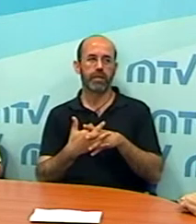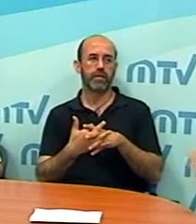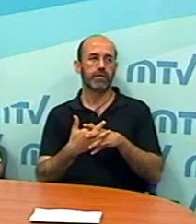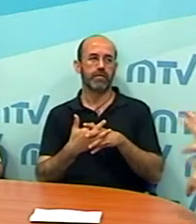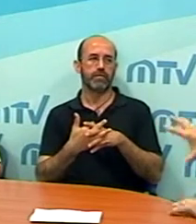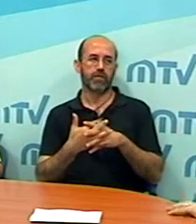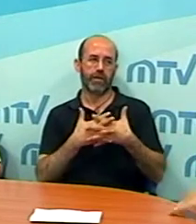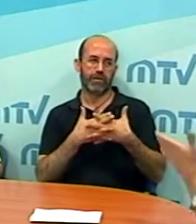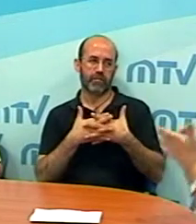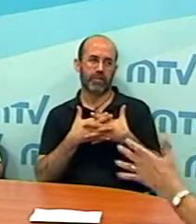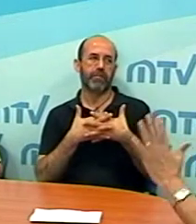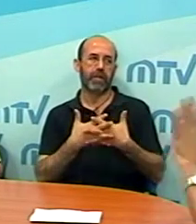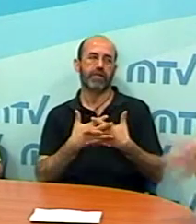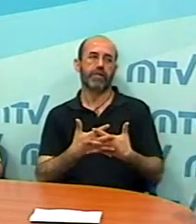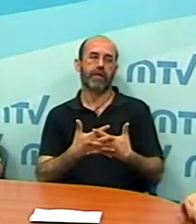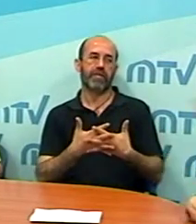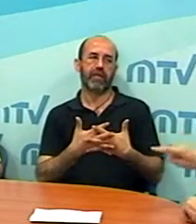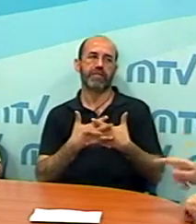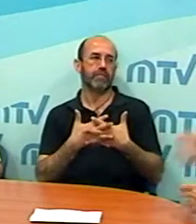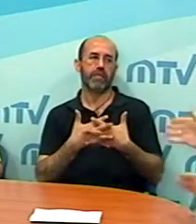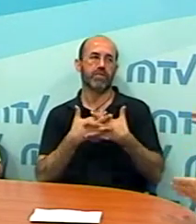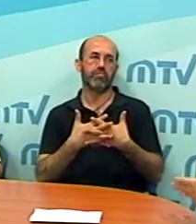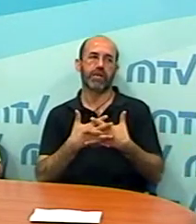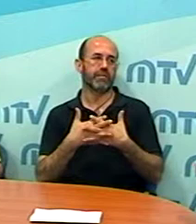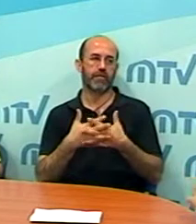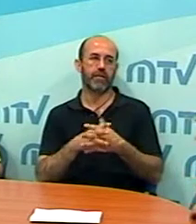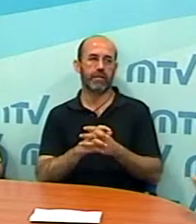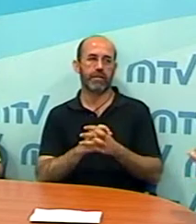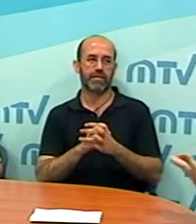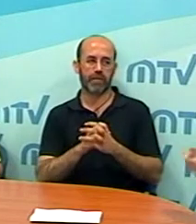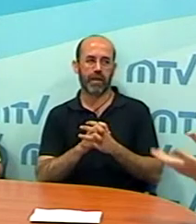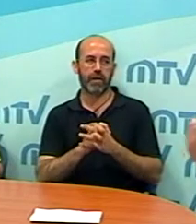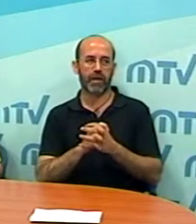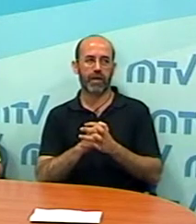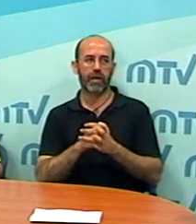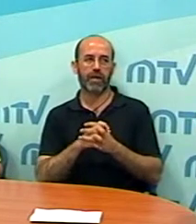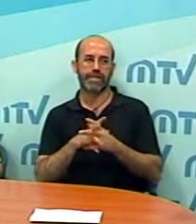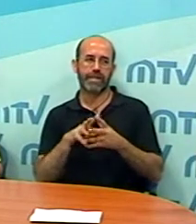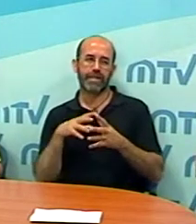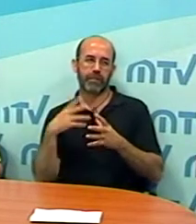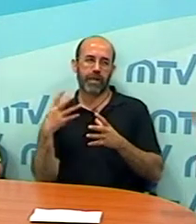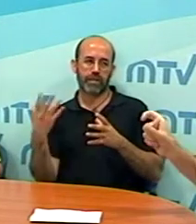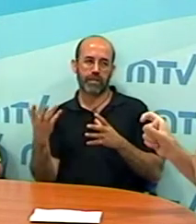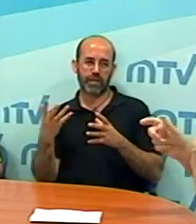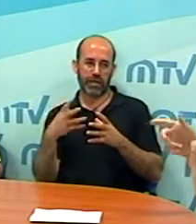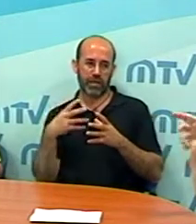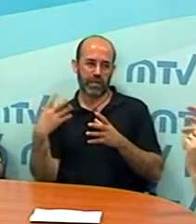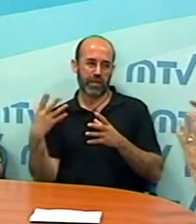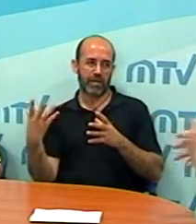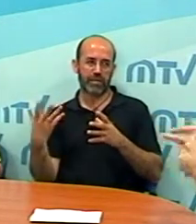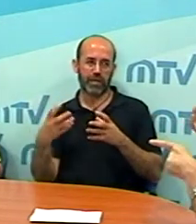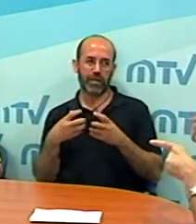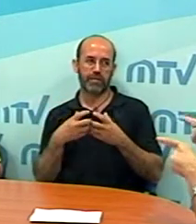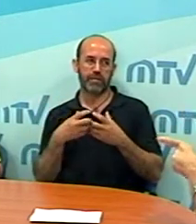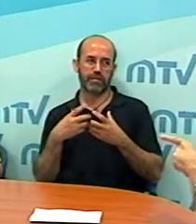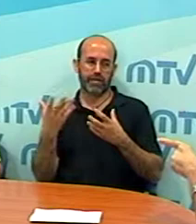símil sobre nuestra propia experiencia, vivencia, y en ese momento, pum, captamos directamente esa palabra abstracta que de alguna